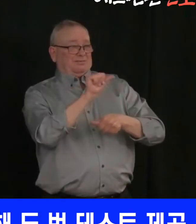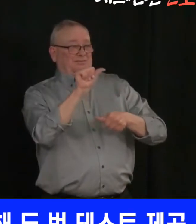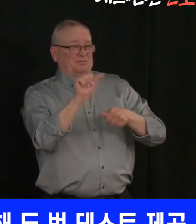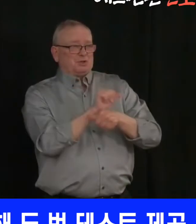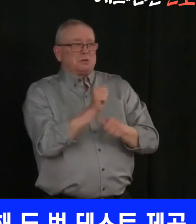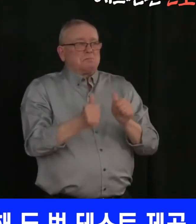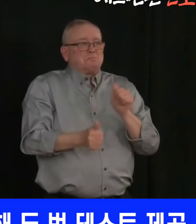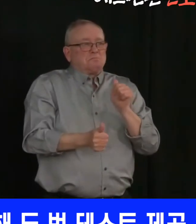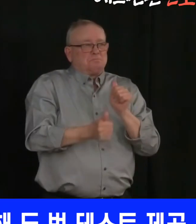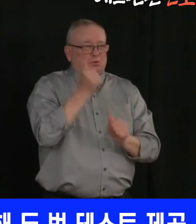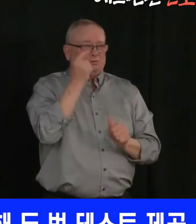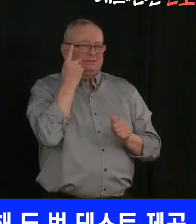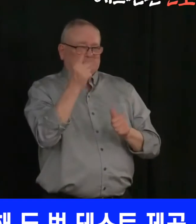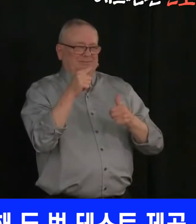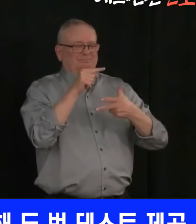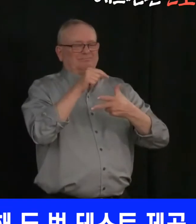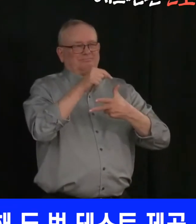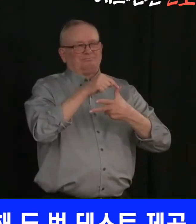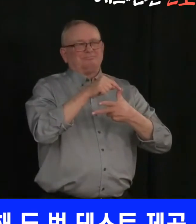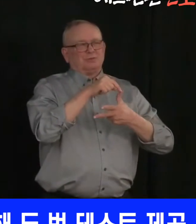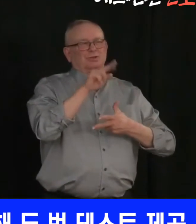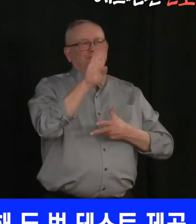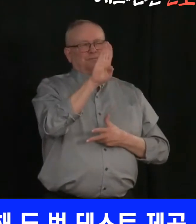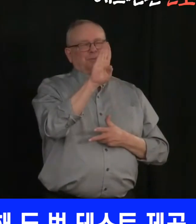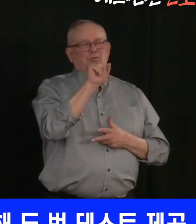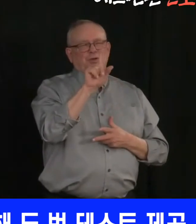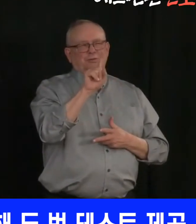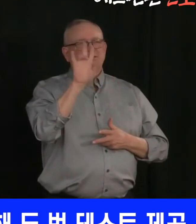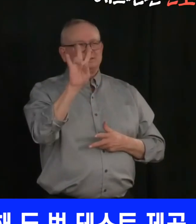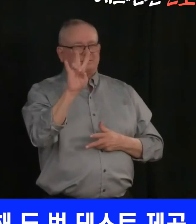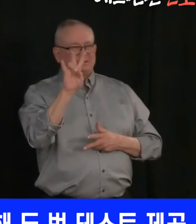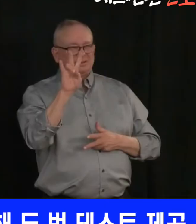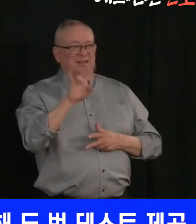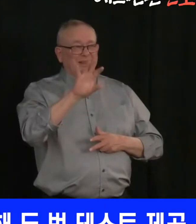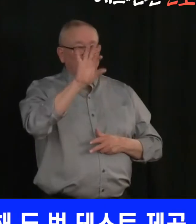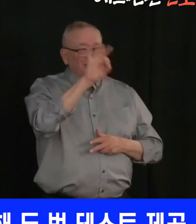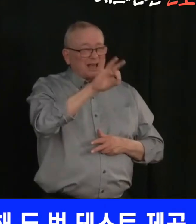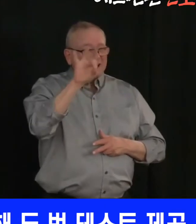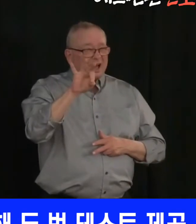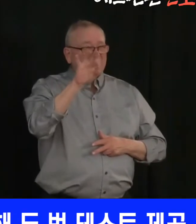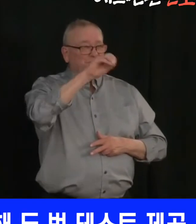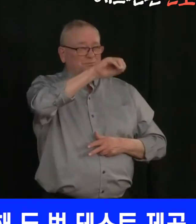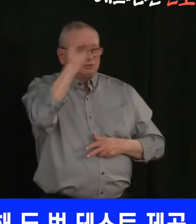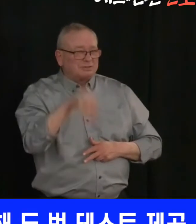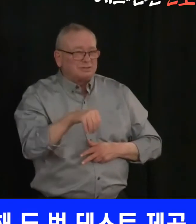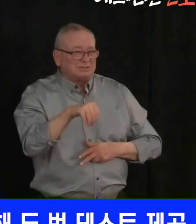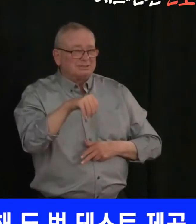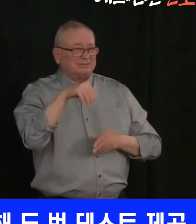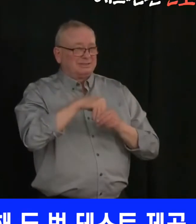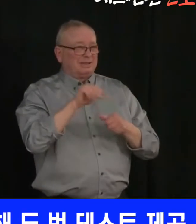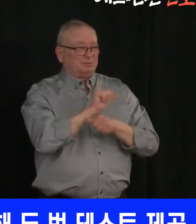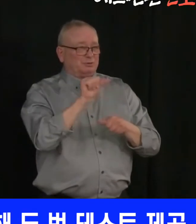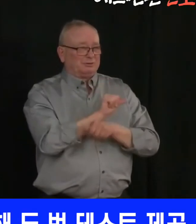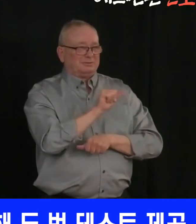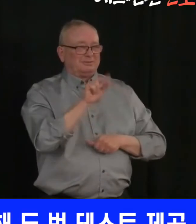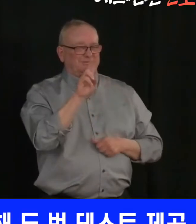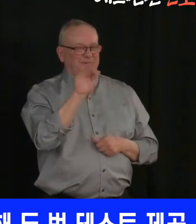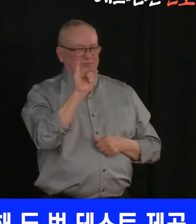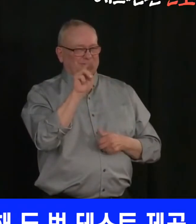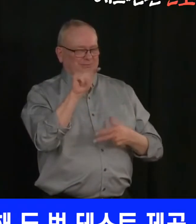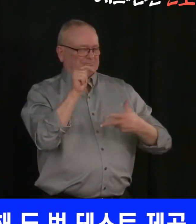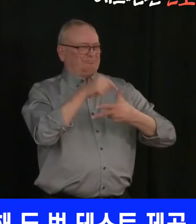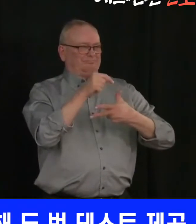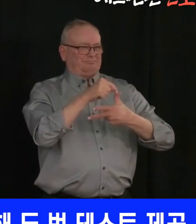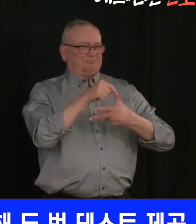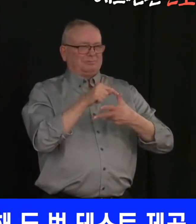제공한다고 하였습니다. 모든 가까운 접촉을 2번 테스트하고 신속하게 테스트할 수 있으며 새로운 사례를 확인하고